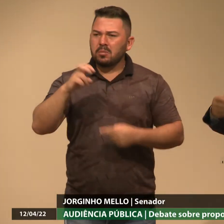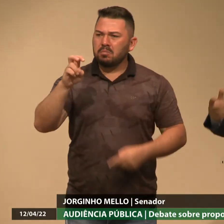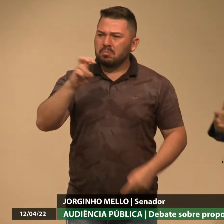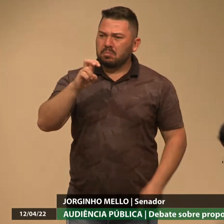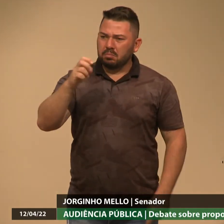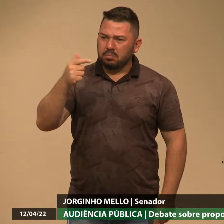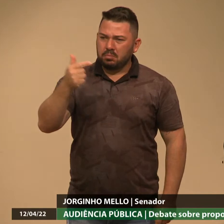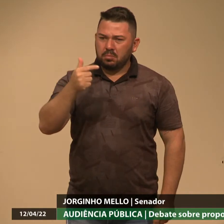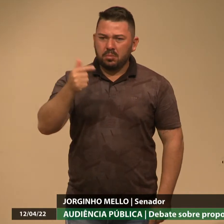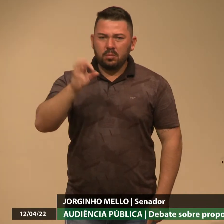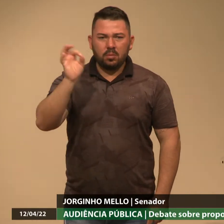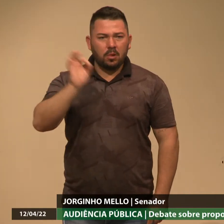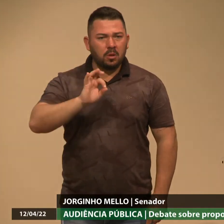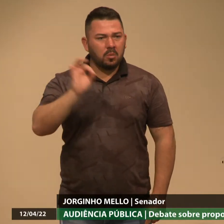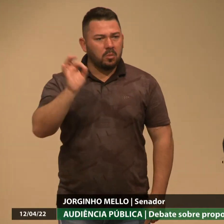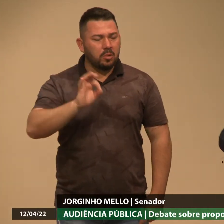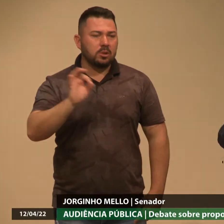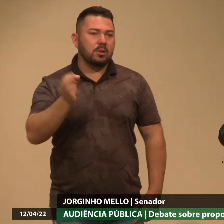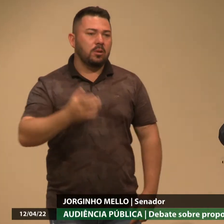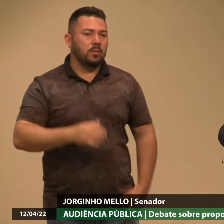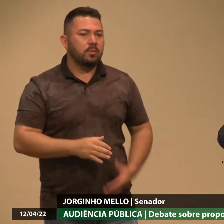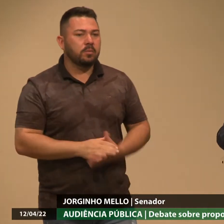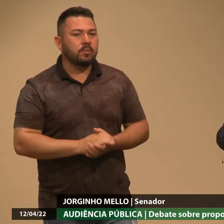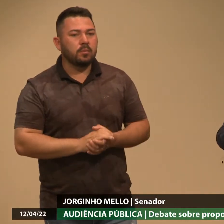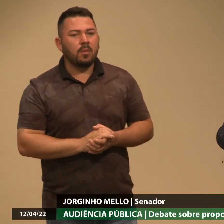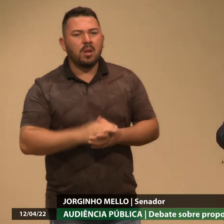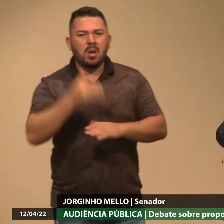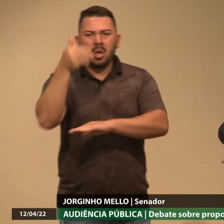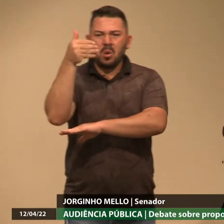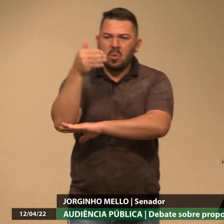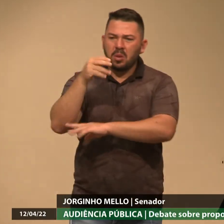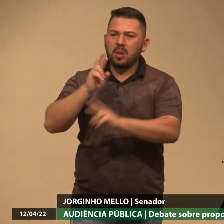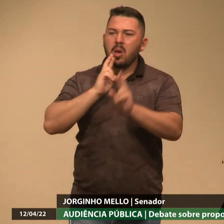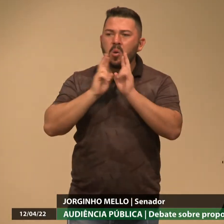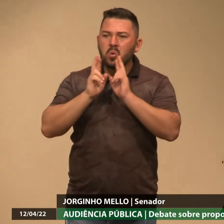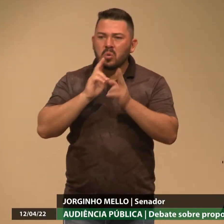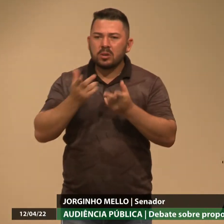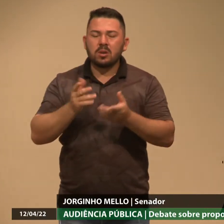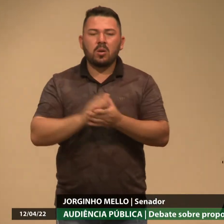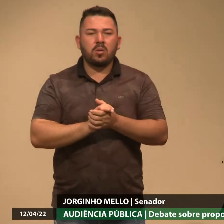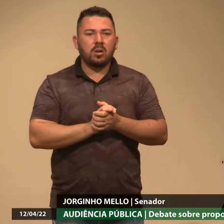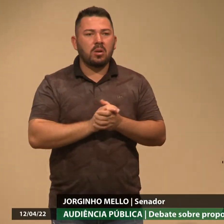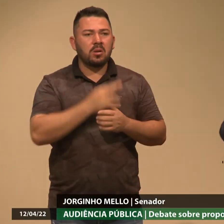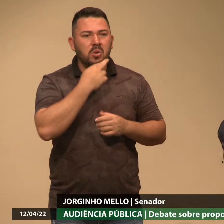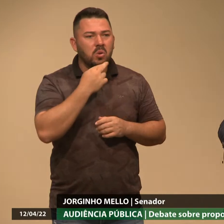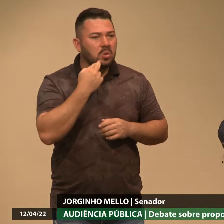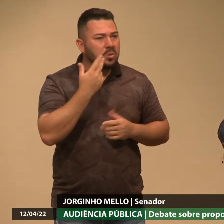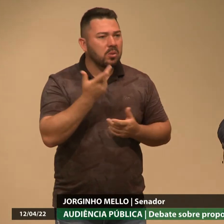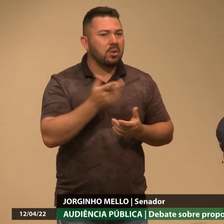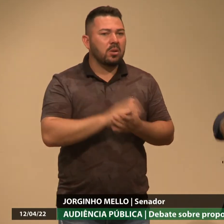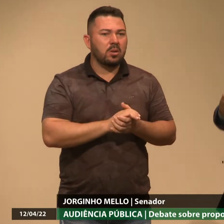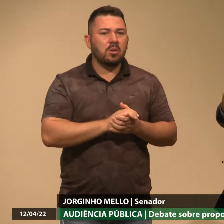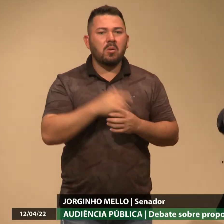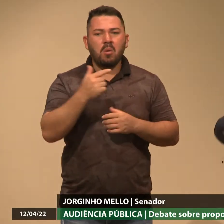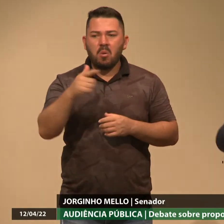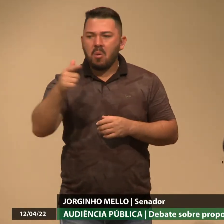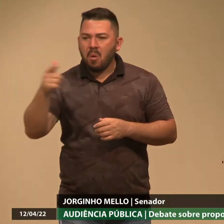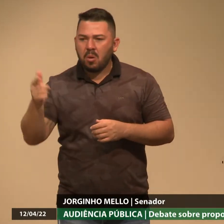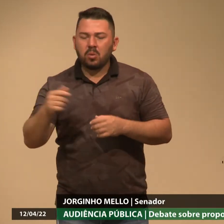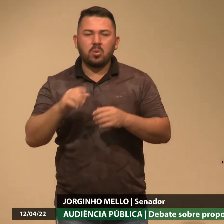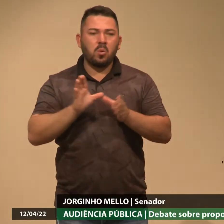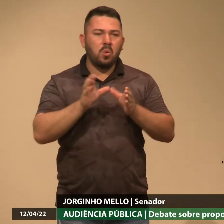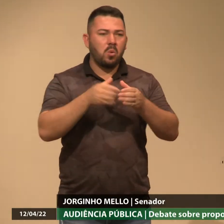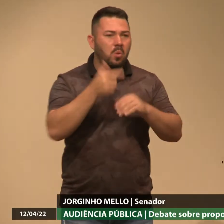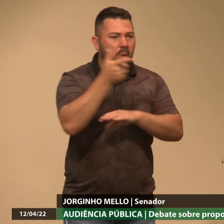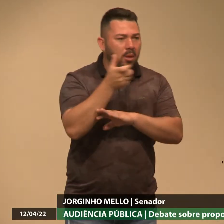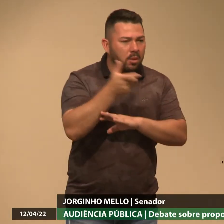52 tipos de atividade eco hotel com restaurante que a borracharia o teatro com isca aquilo para o Clube de